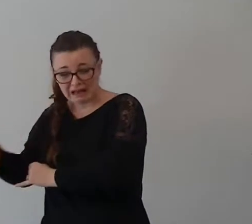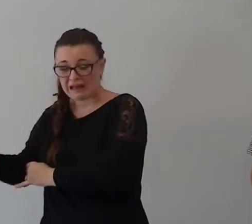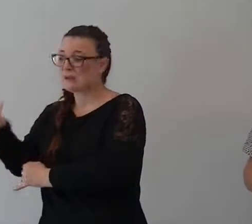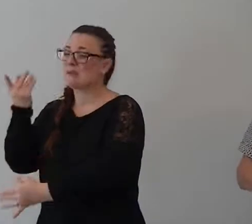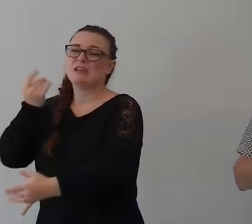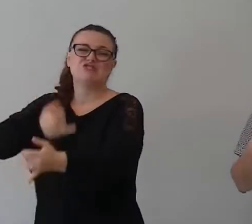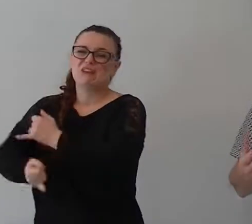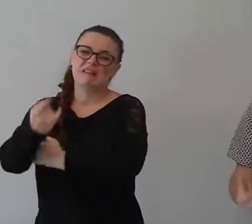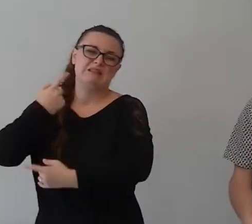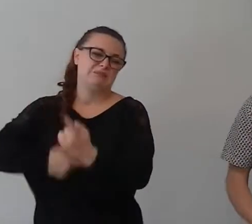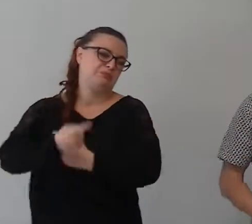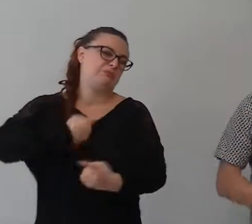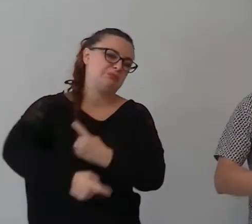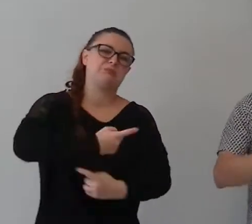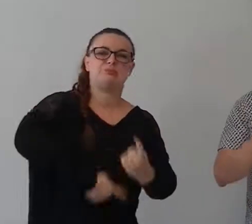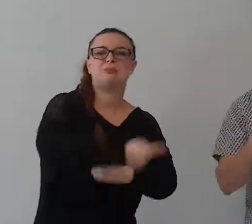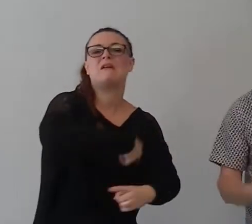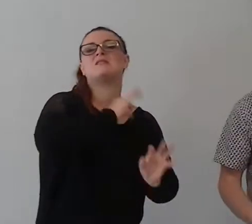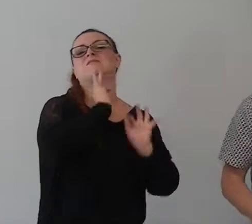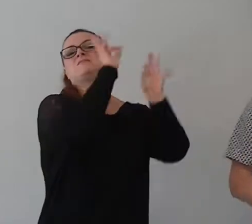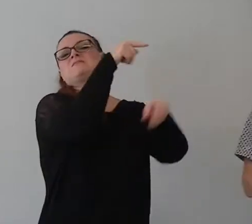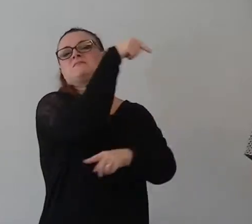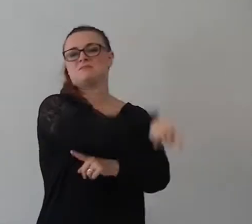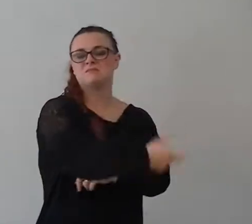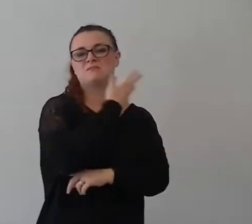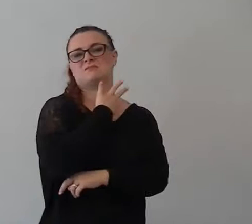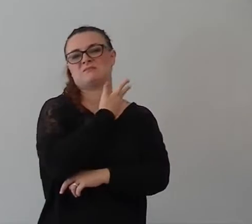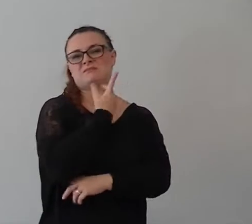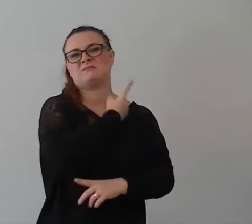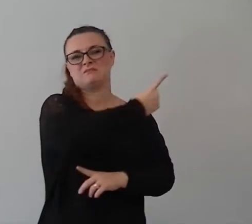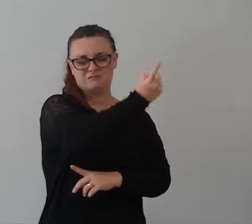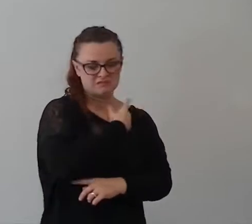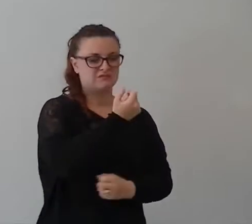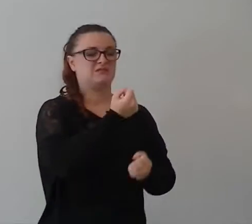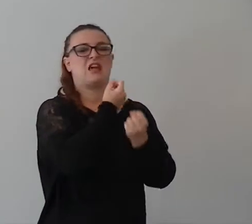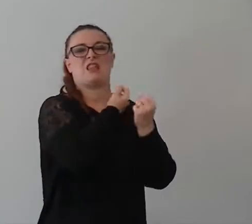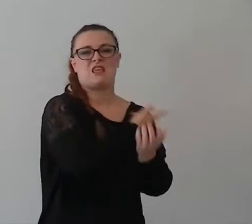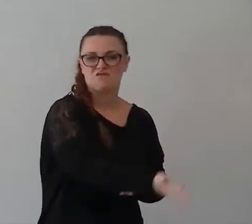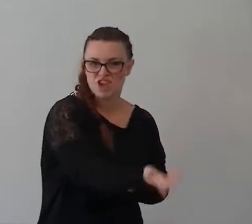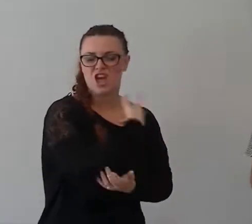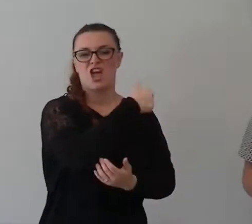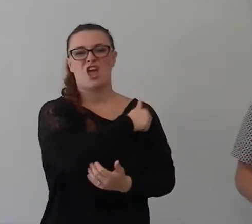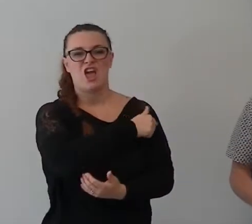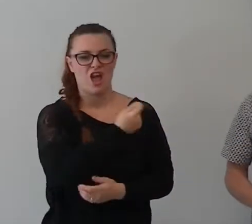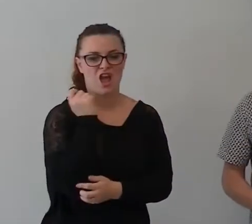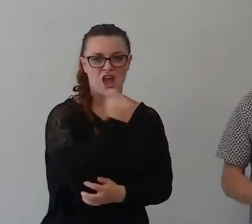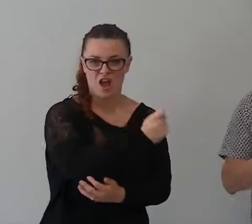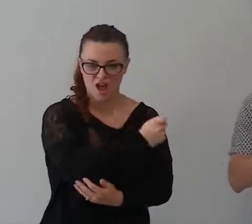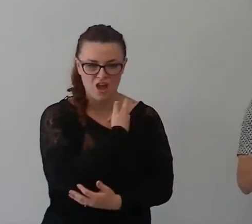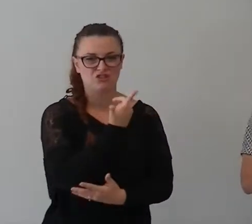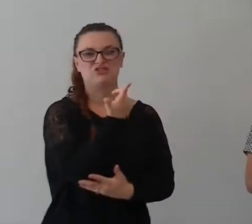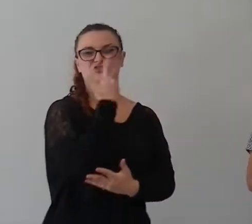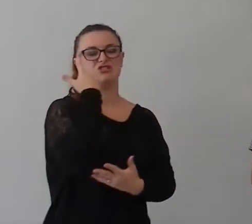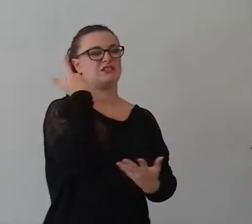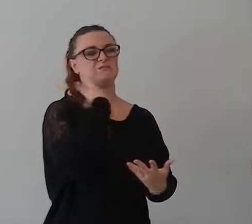Chemosh, si facevano dei sacrifici, orge sacre e tutto quanto il resto. I figli avevano sposato